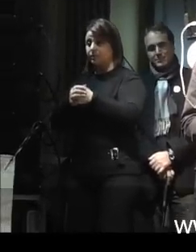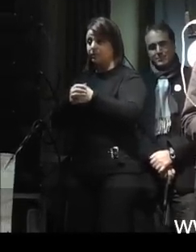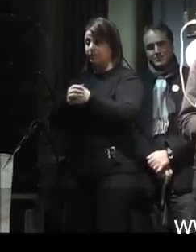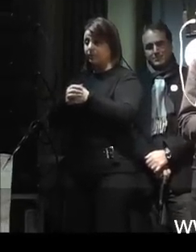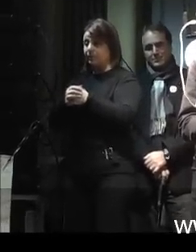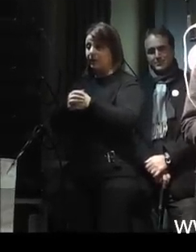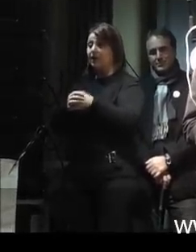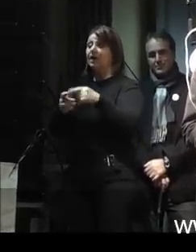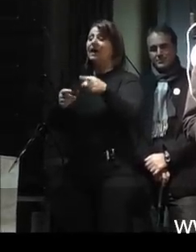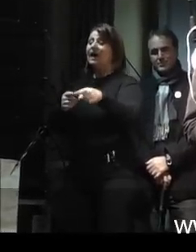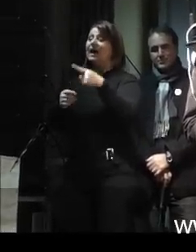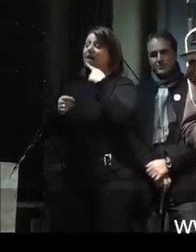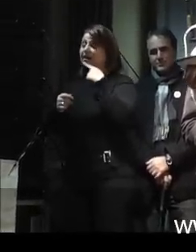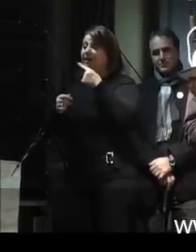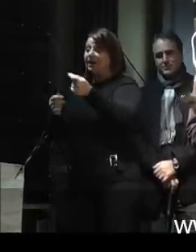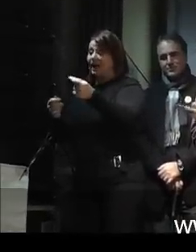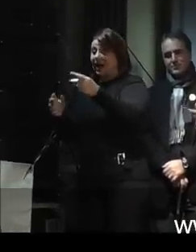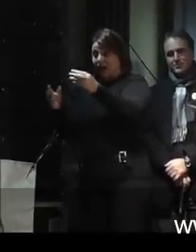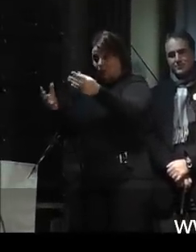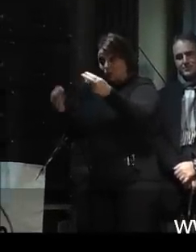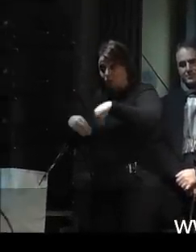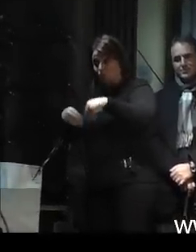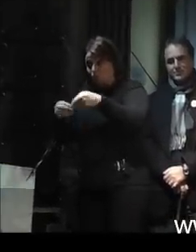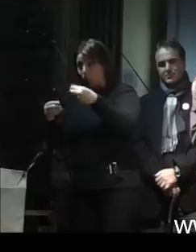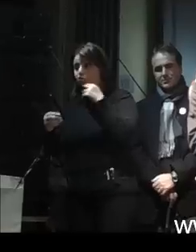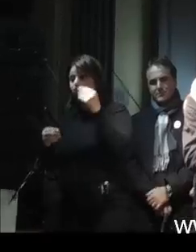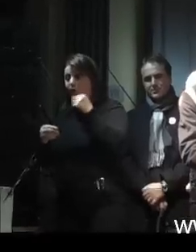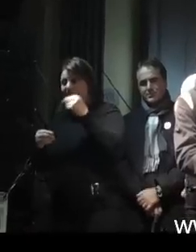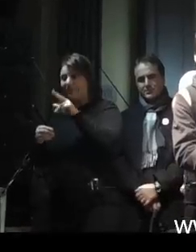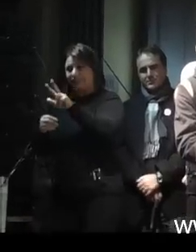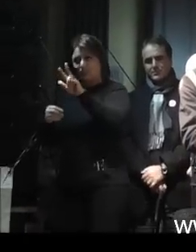Sconti sui contributi a chi assume giovani sotto i 35 anni,